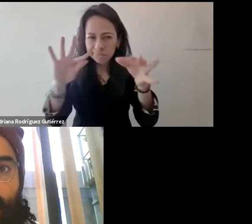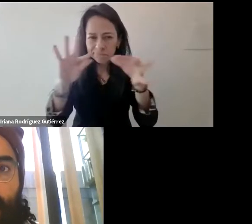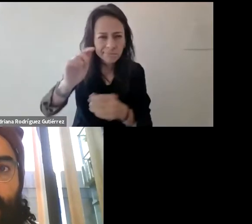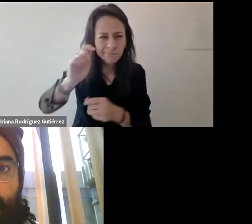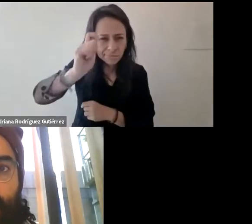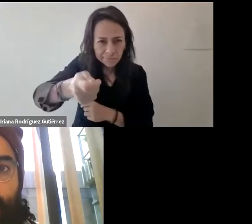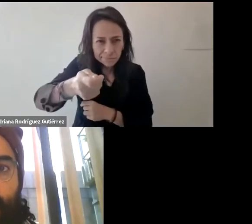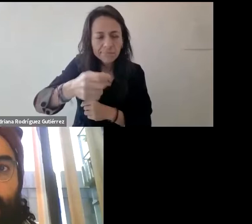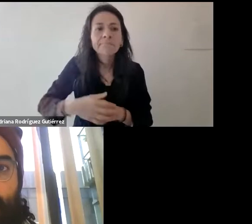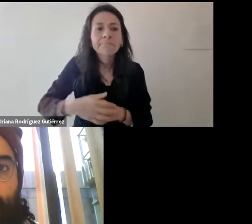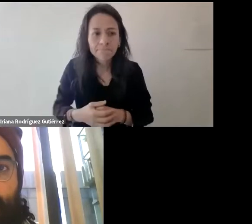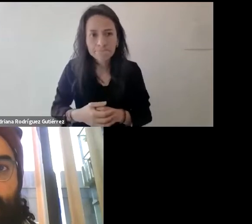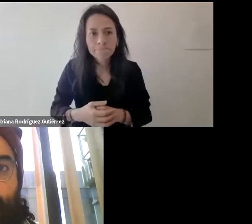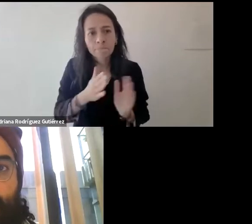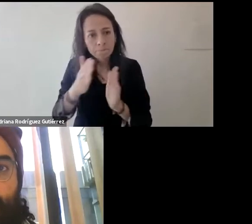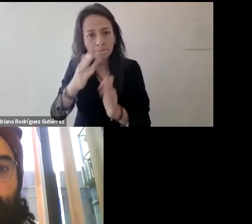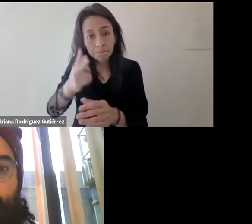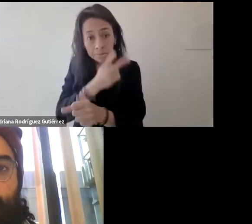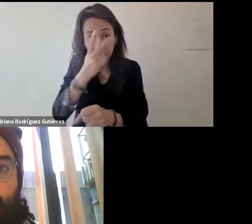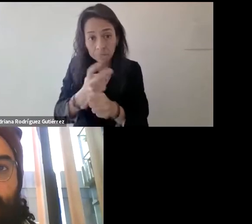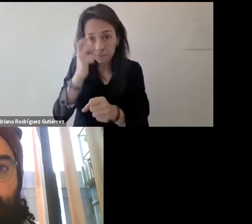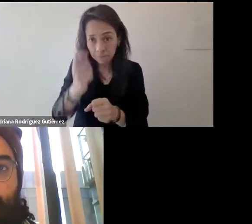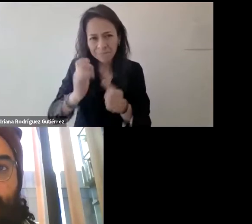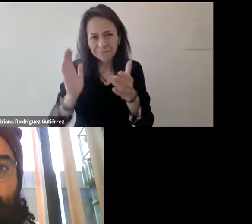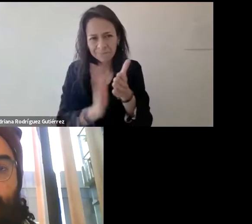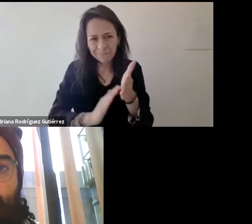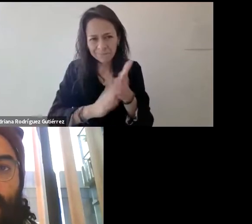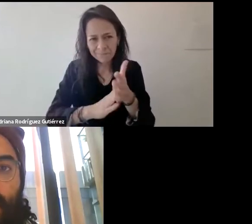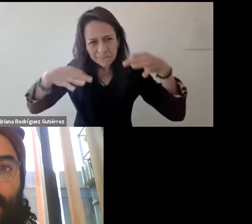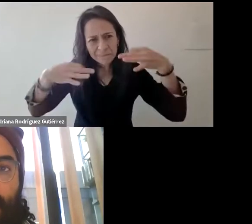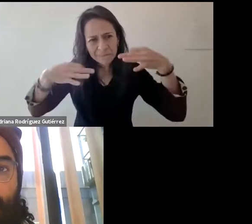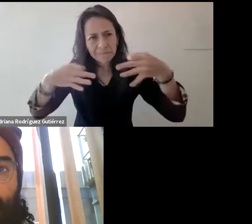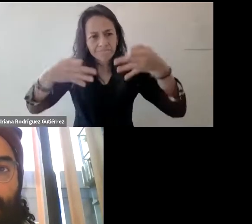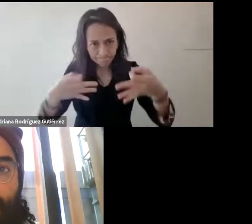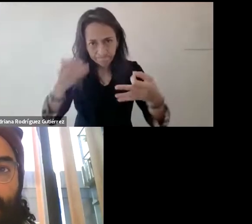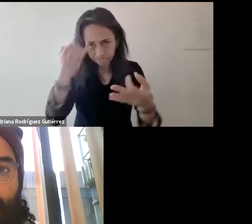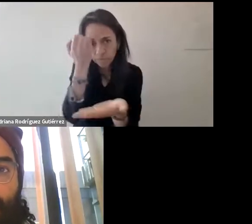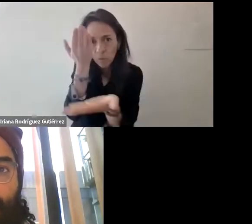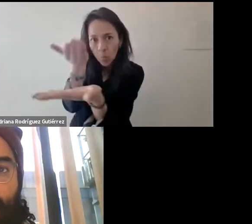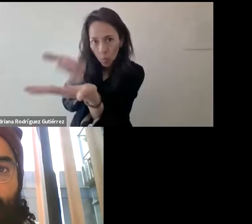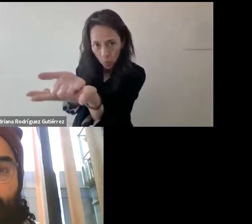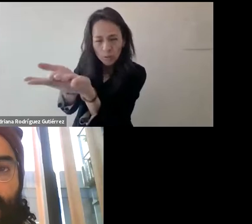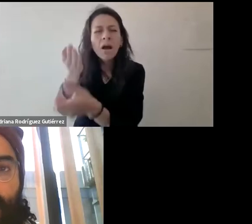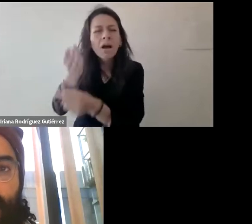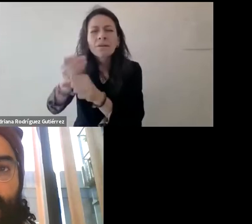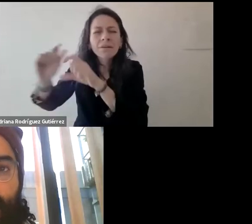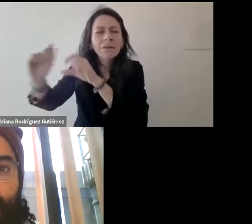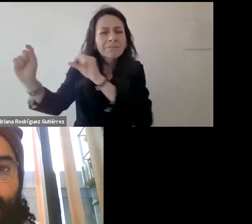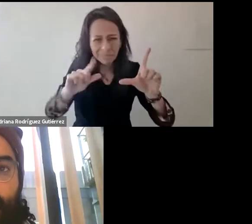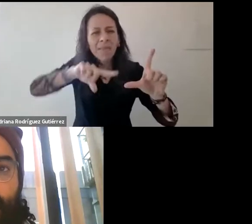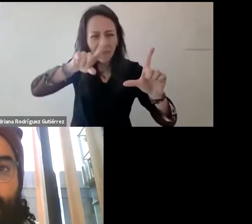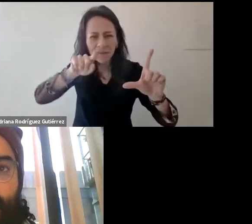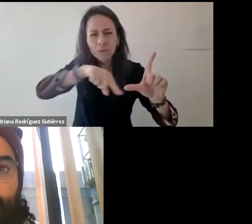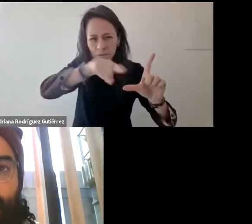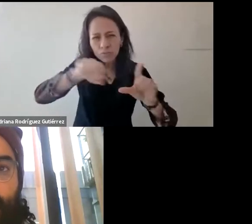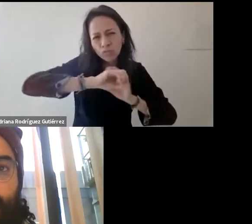a proponerles unos documentos. La presentación que van a ver ahora se las vamos a compartir. También les vamos a